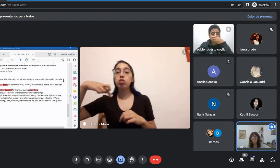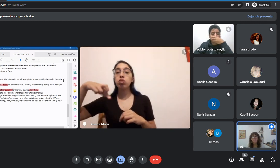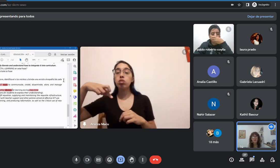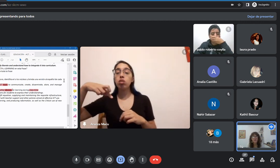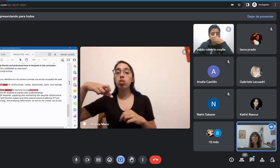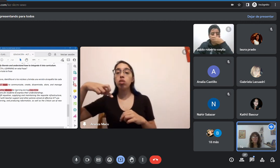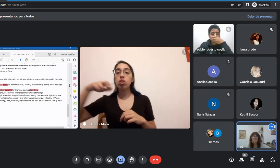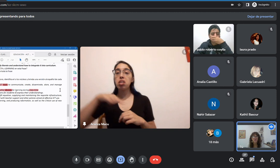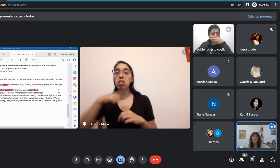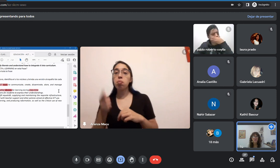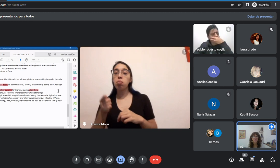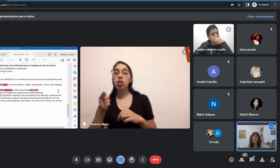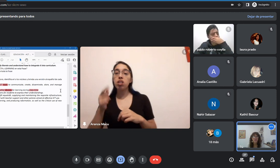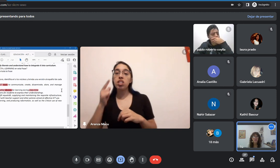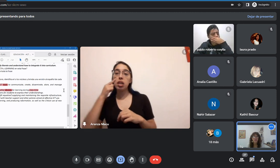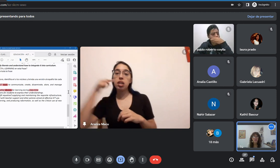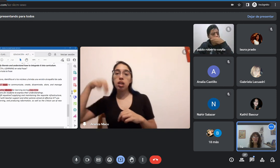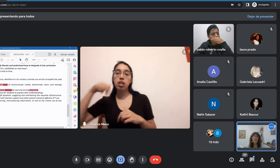la preposición?